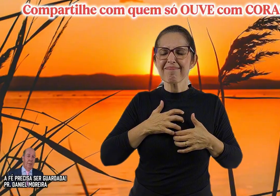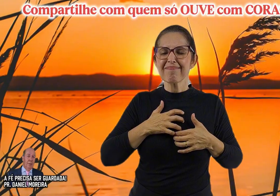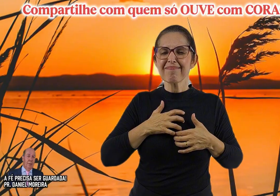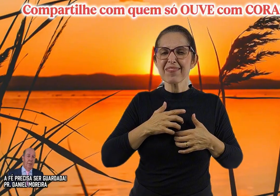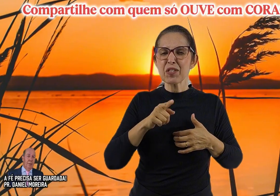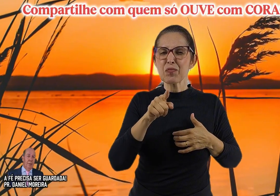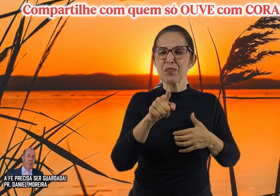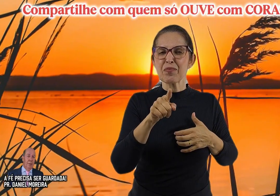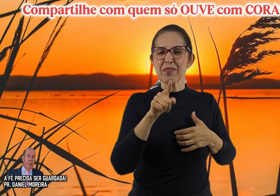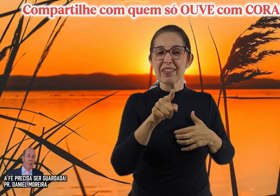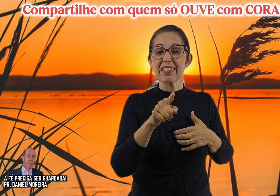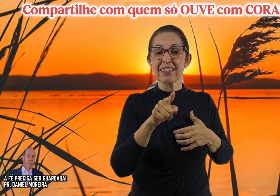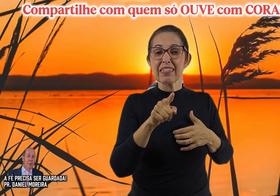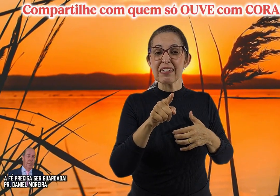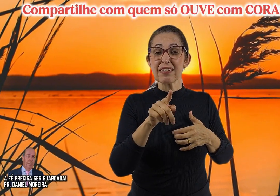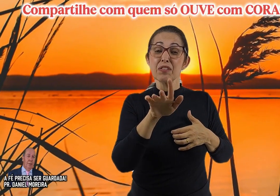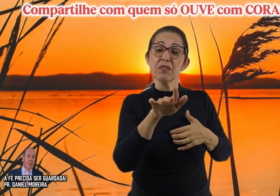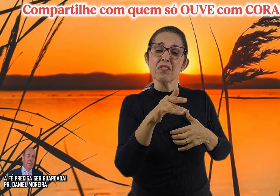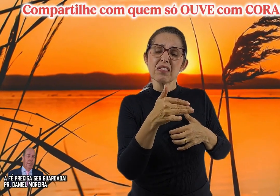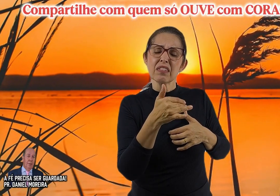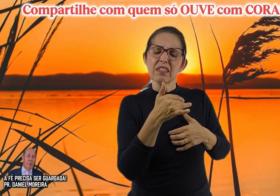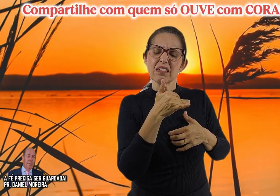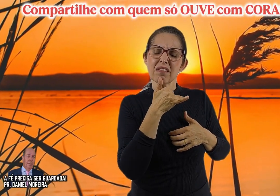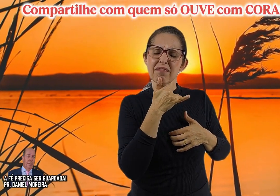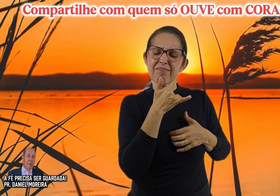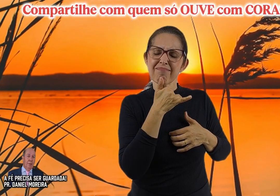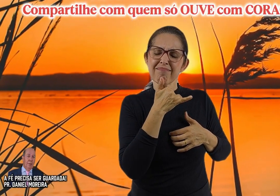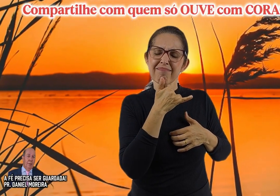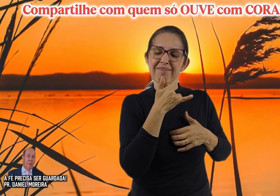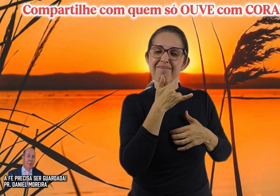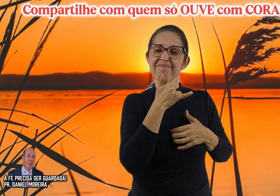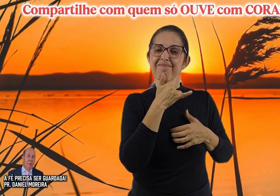Elas estão coroadas pela tristeza.